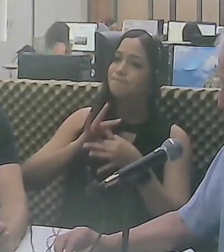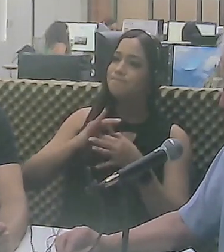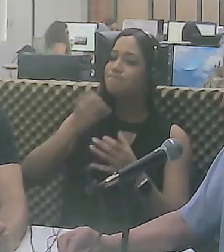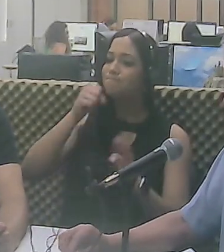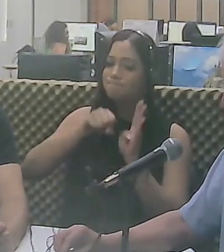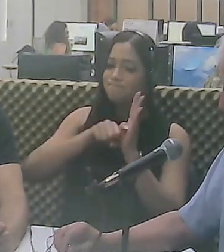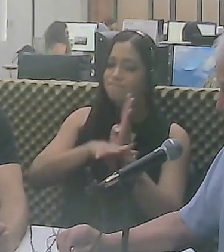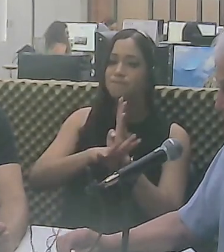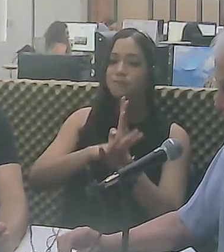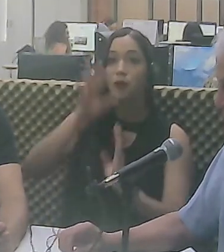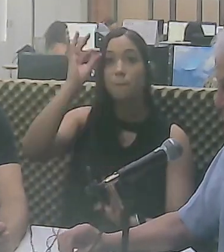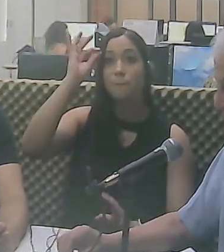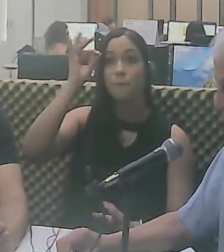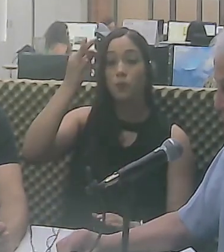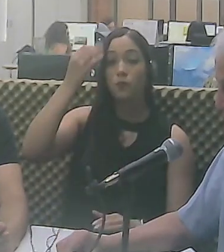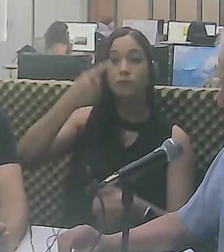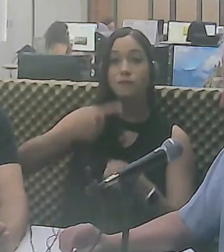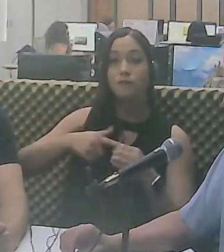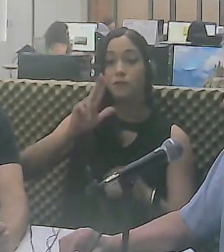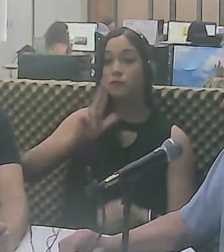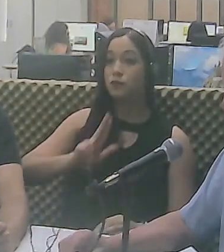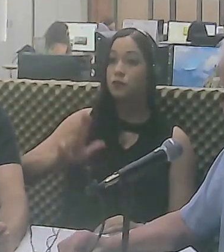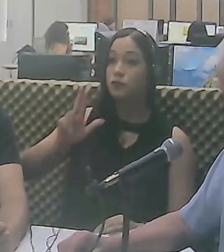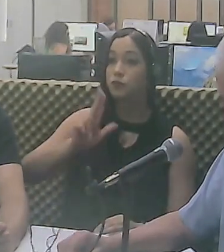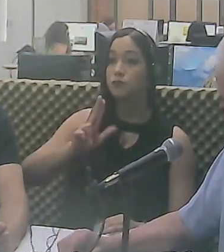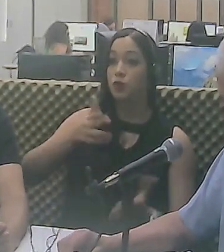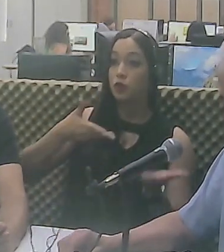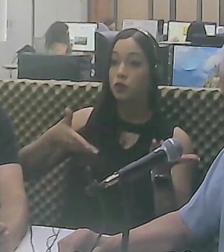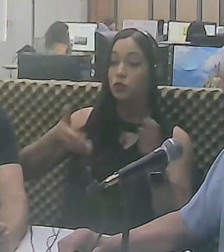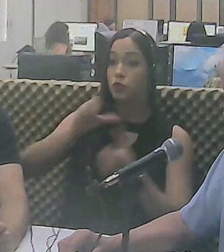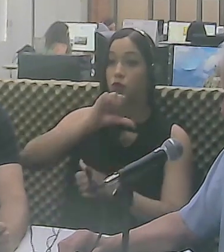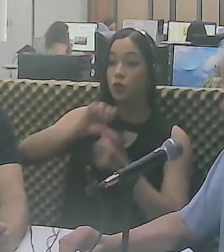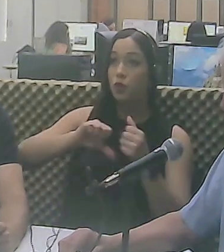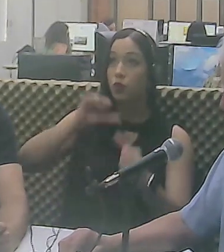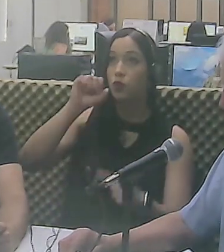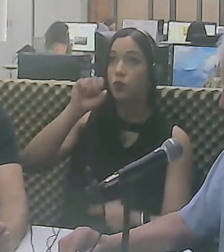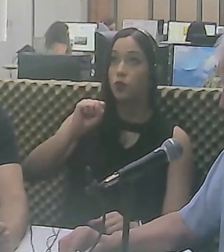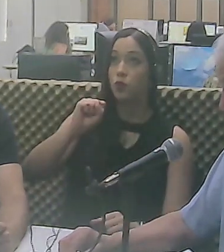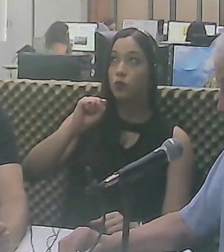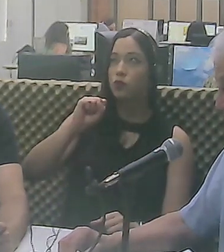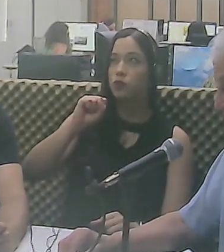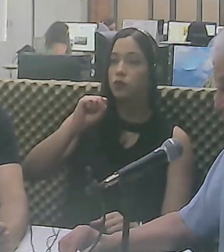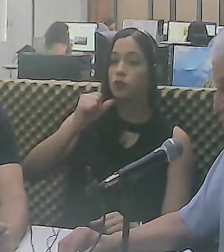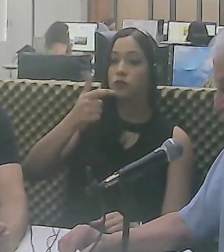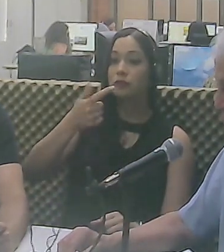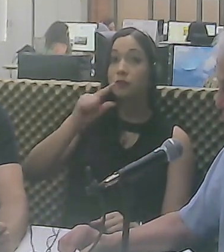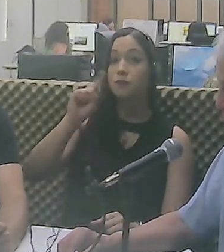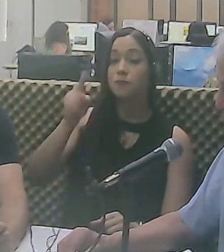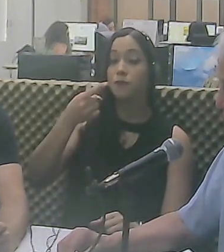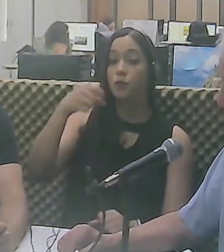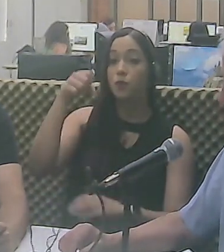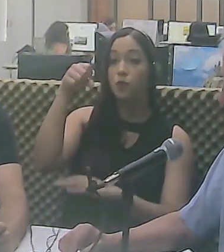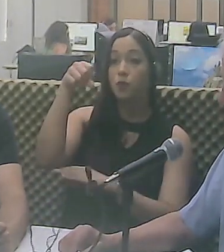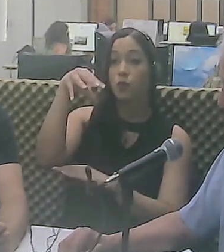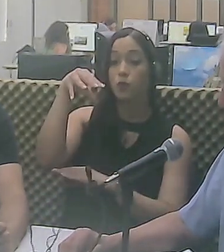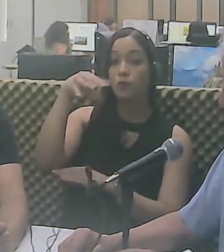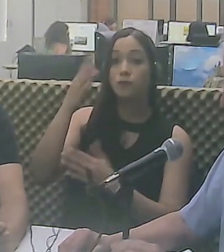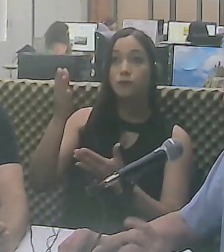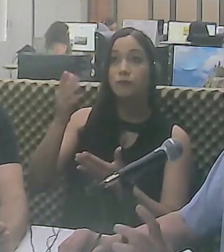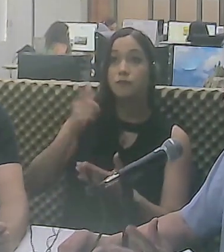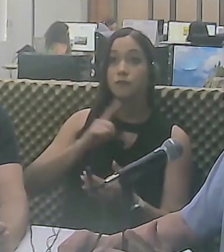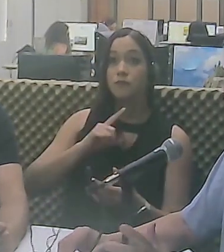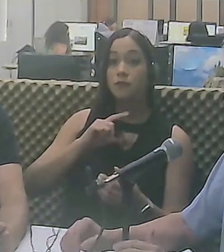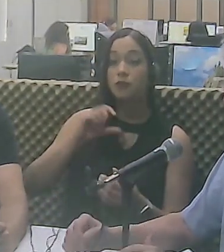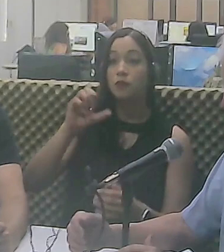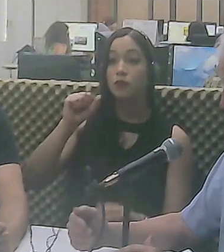benefícios imediatamente para a cidade de Uberlândia nós trocamos aí 85 87 mil pontos de luz trazendo